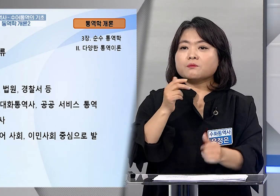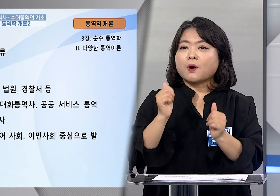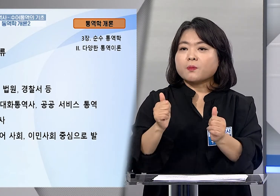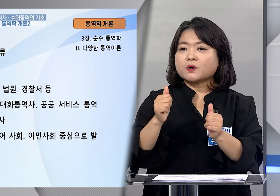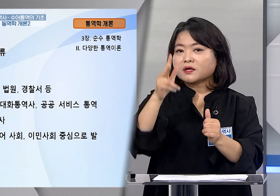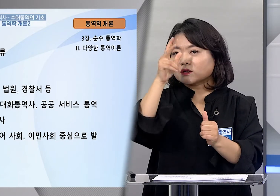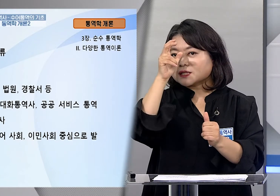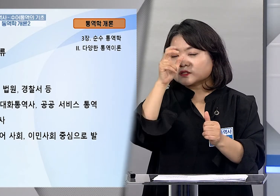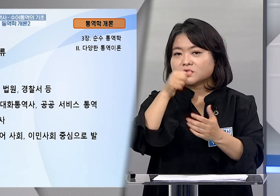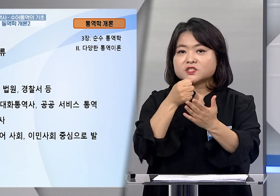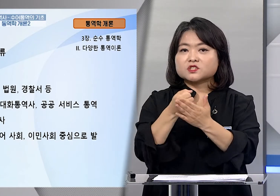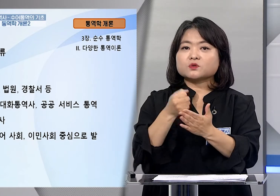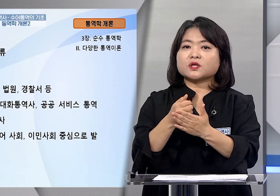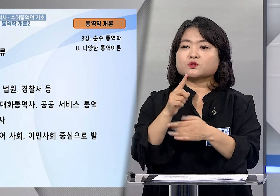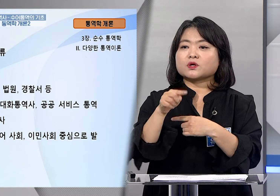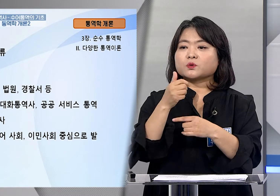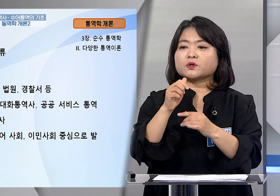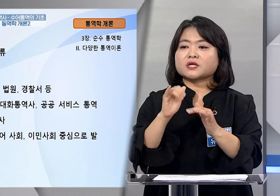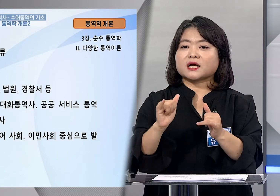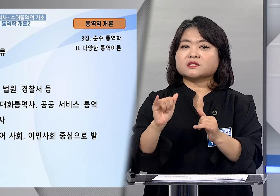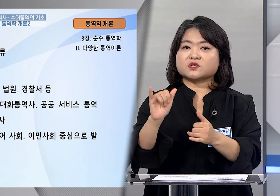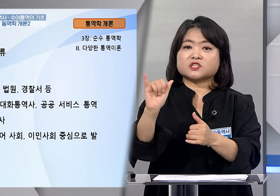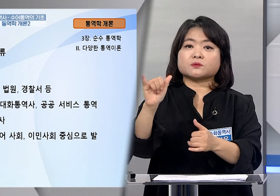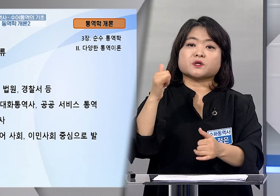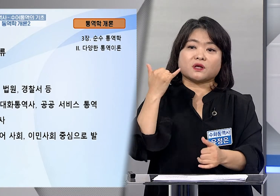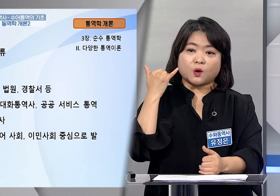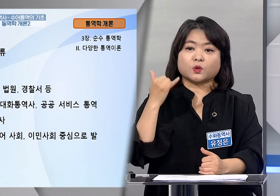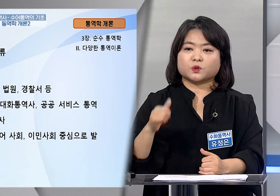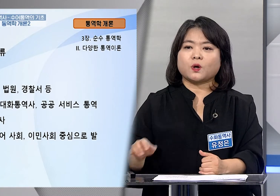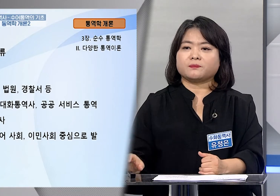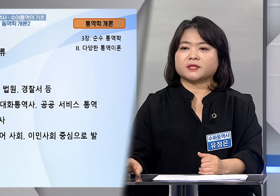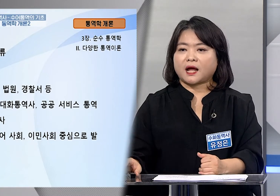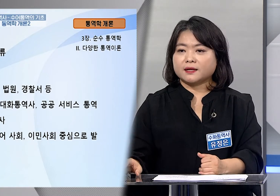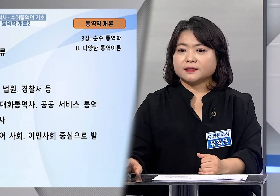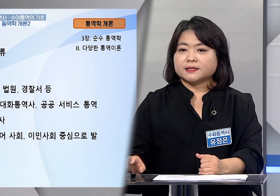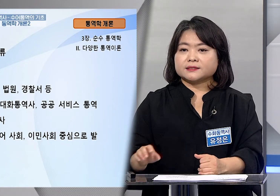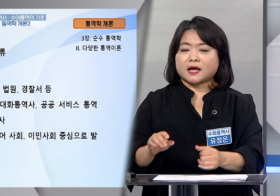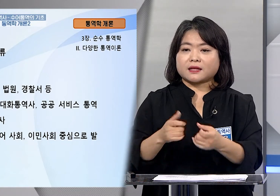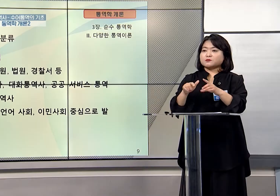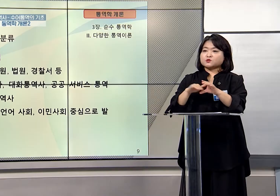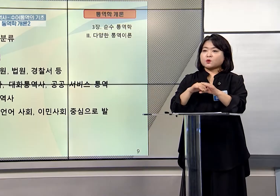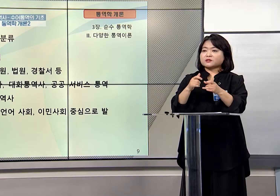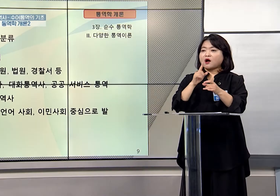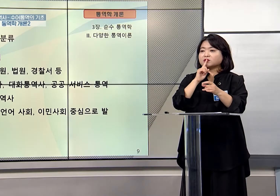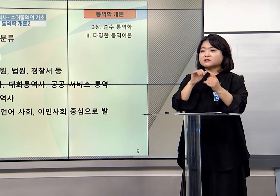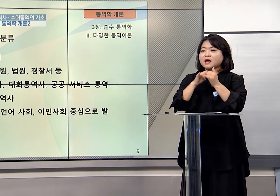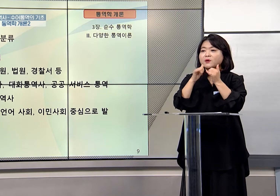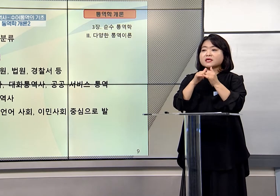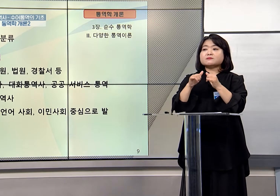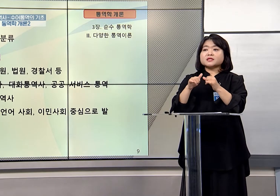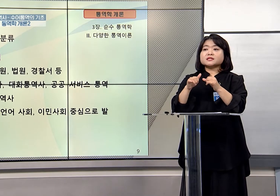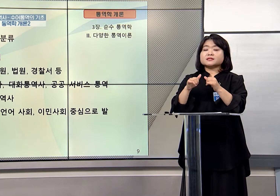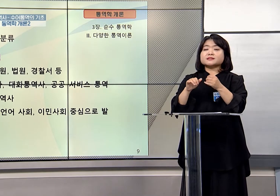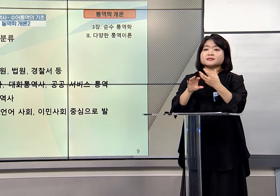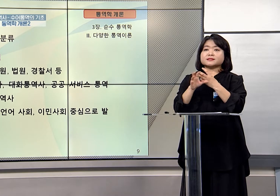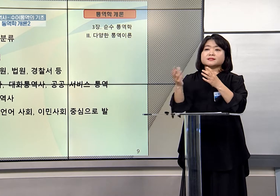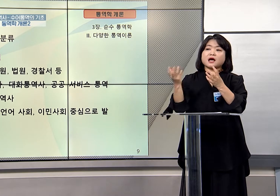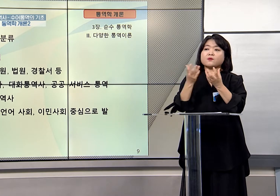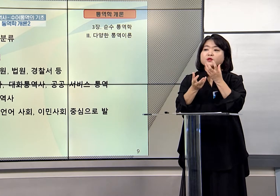법원과 경찰서는 지정된 수화 통역사가 있어서 직접 전화가 오기도 합니다. 자, 다민족, 다원어사회, 이민사회